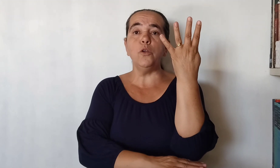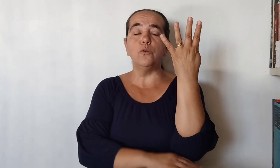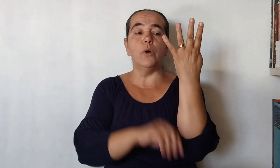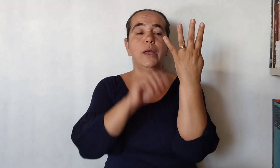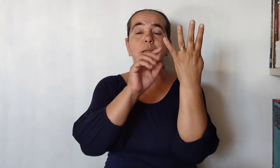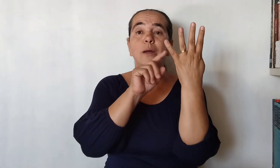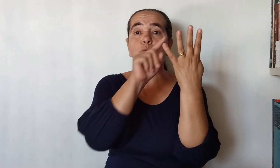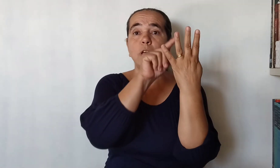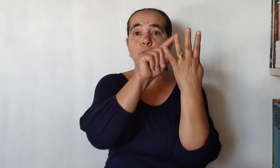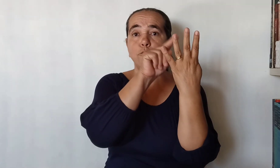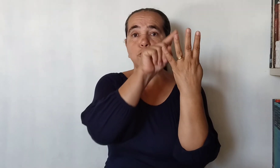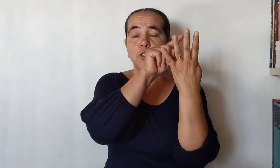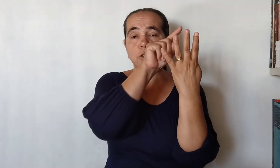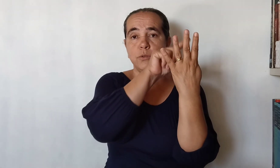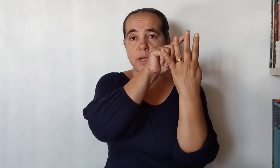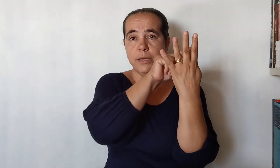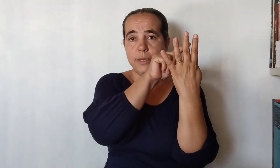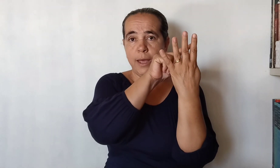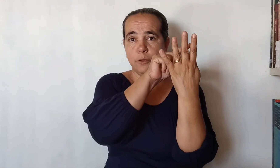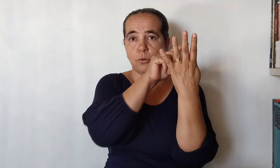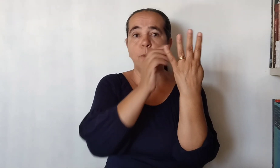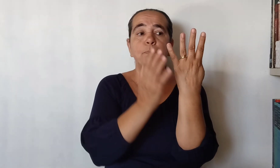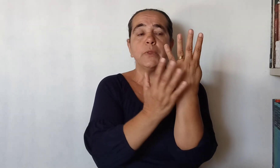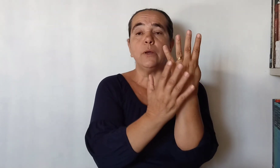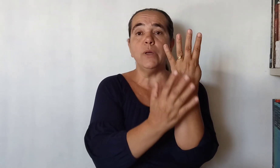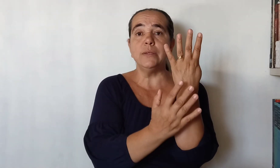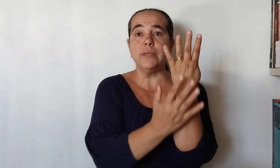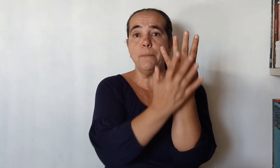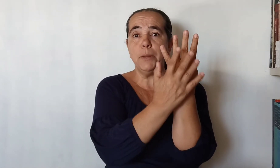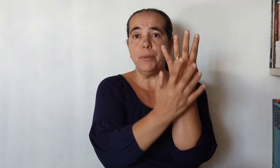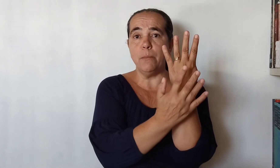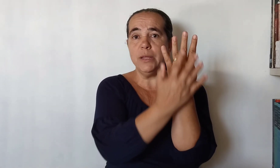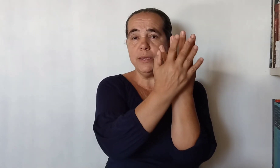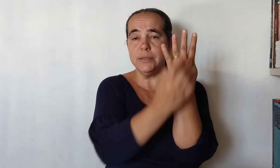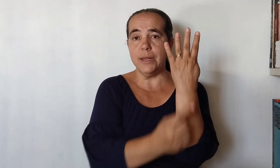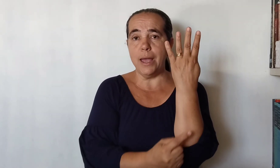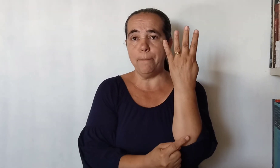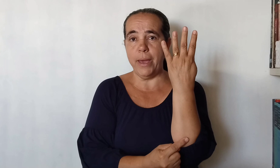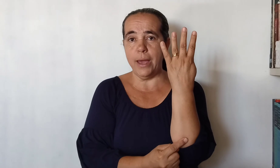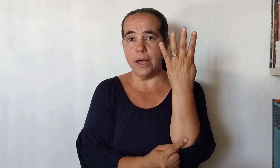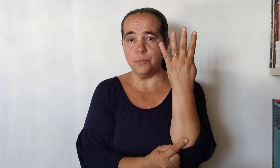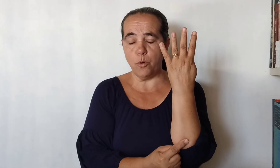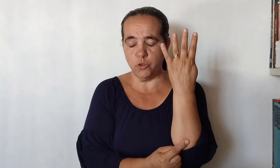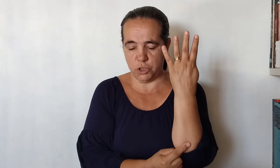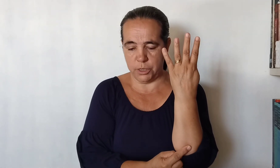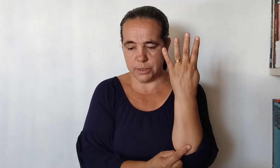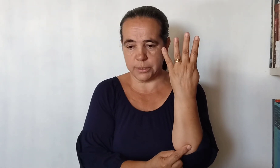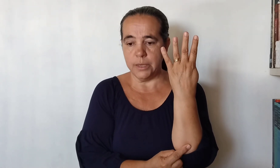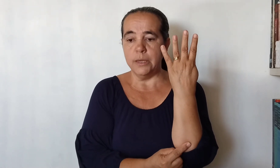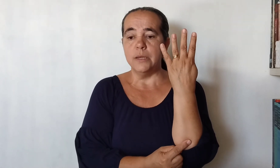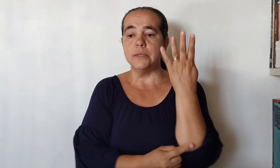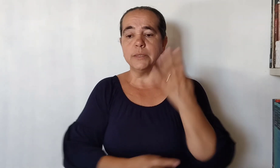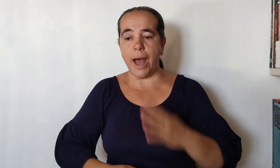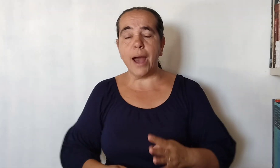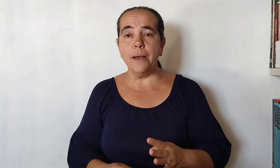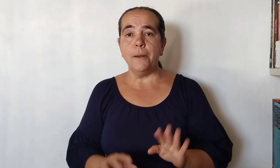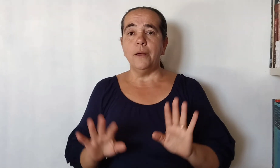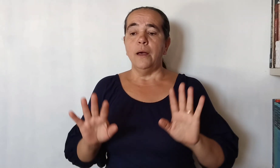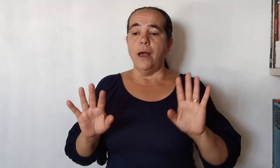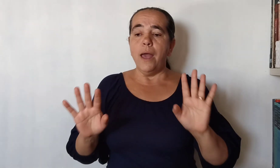joio, ele não tem frutinhos aqui dentro. Então, ele sempre permanecerá em pé as pontinhas, tá?